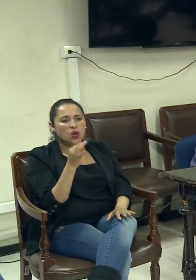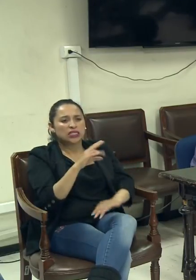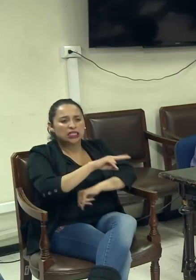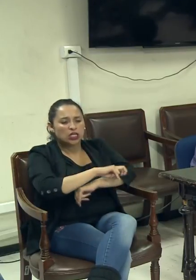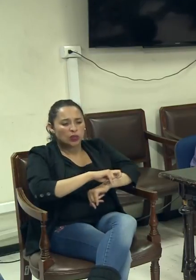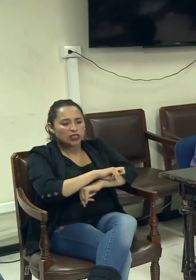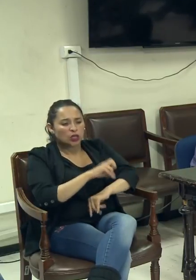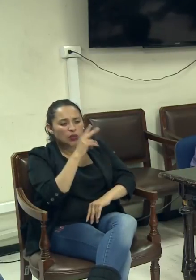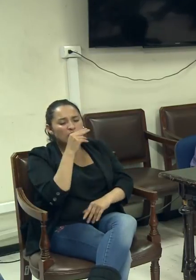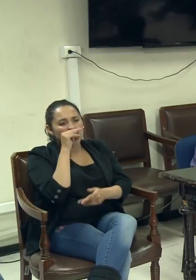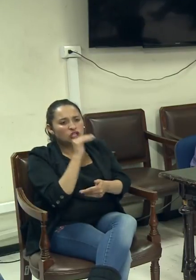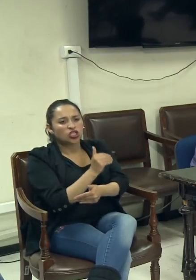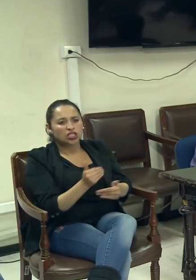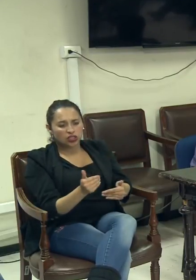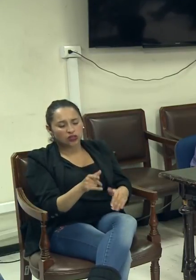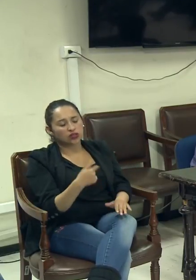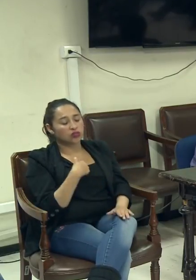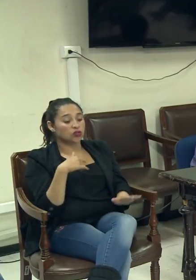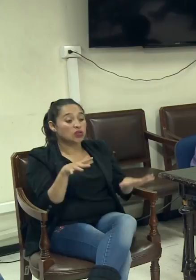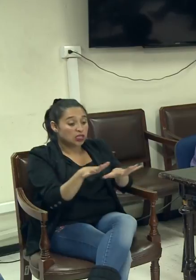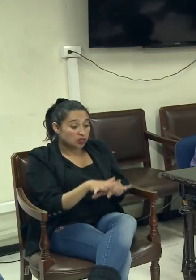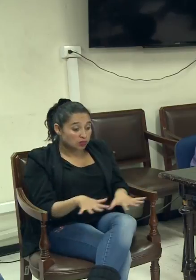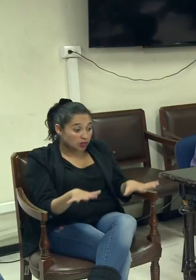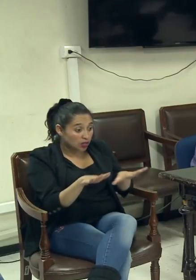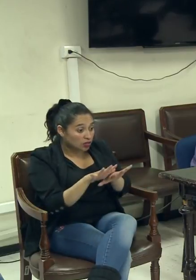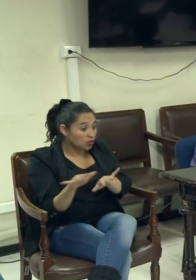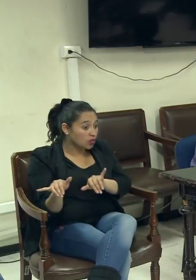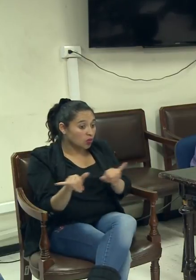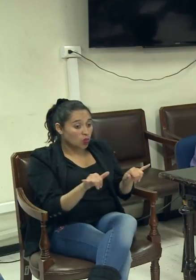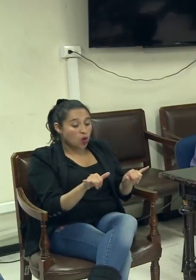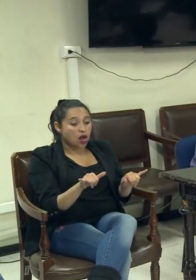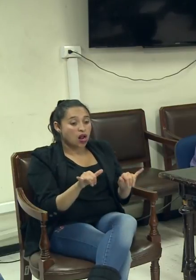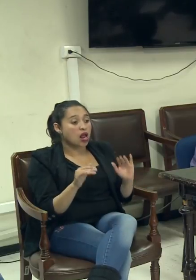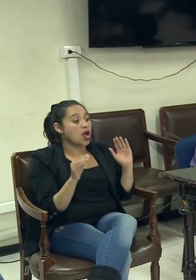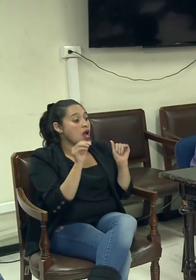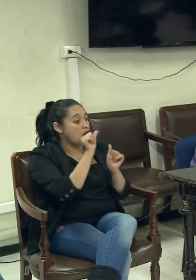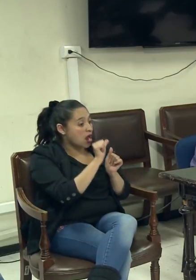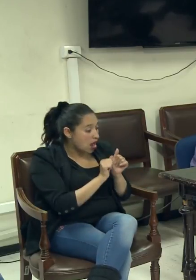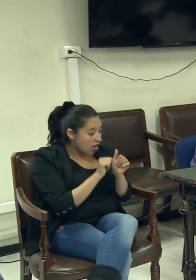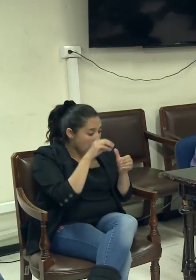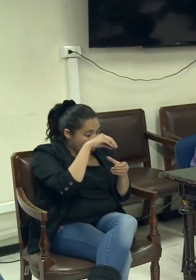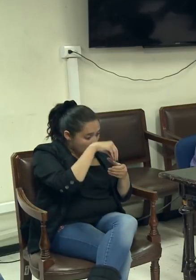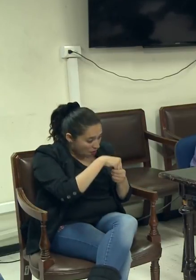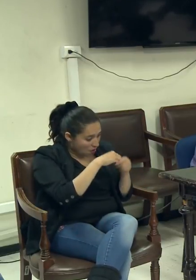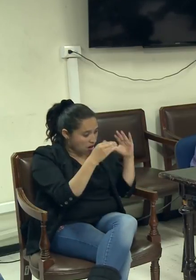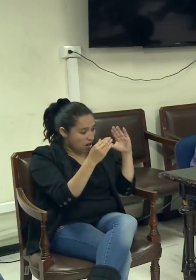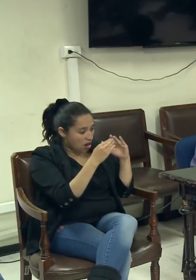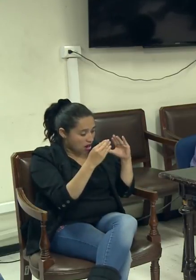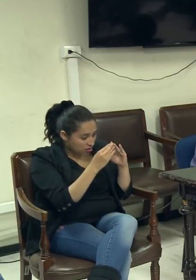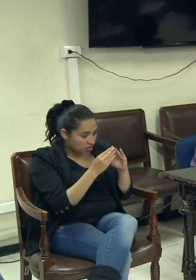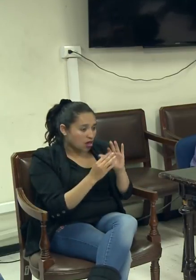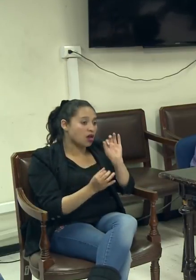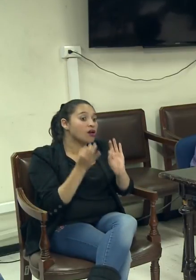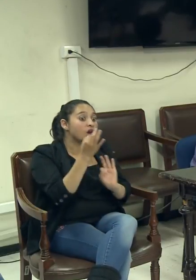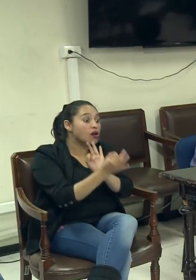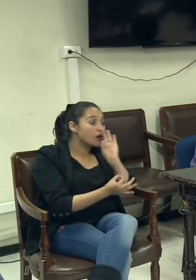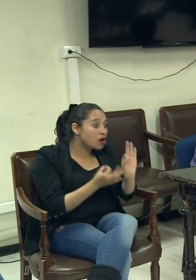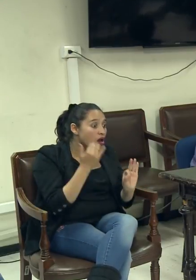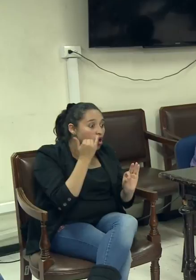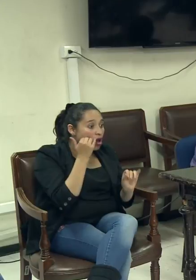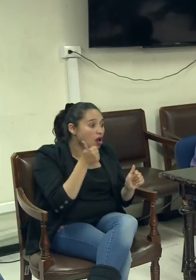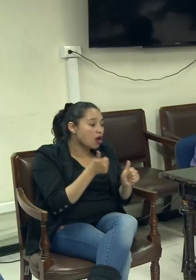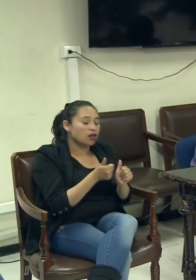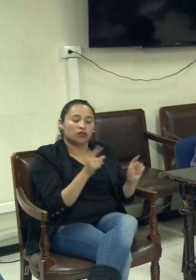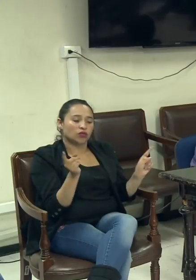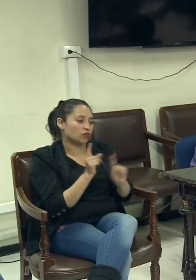espacios seguros, que no fuera privado, ¿sí? Que no fuera cada uno en la casa con una nana, por ejemplo,